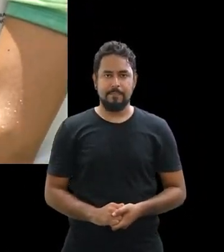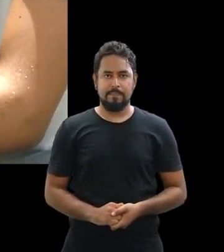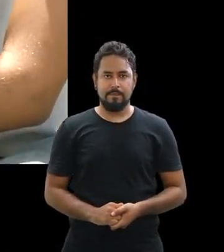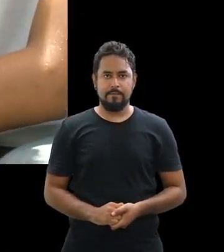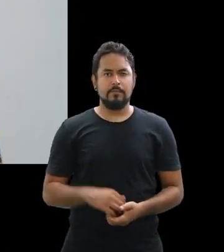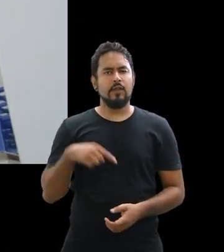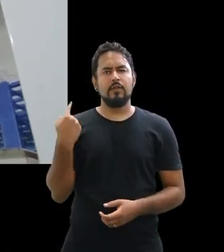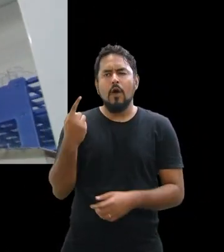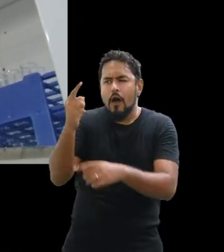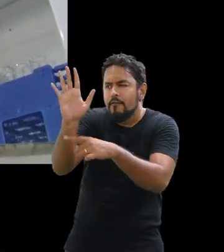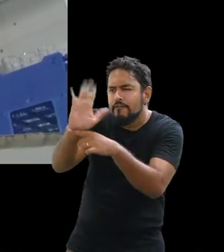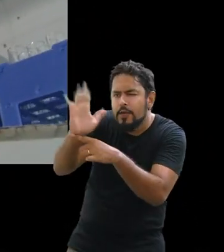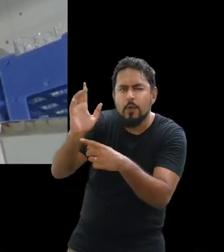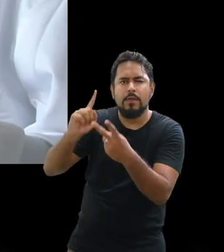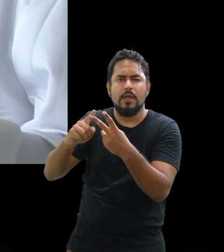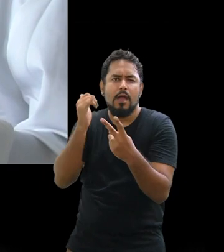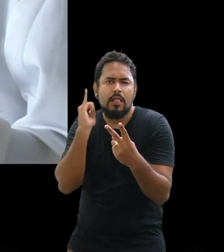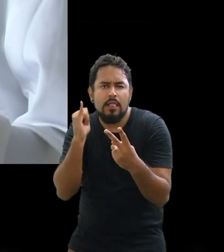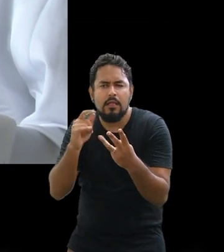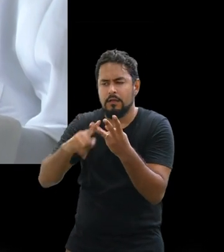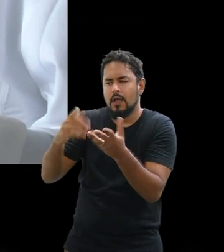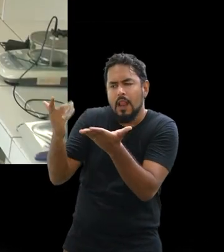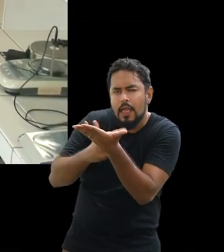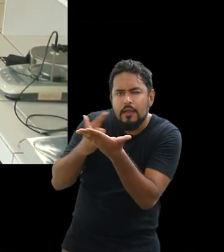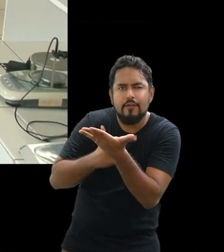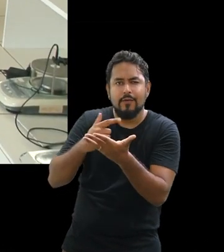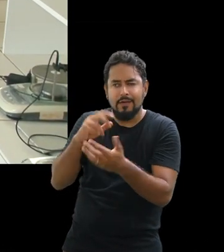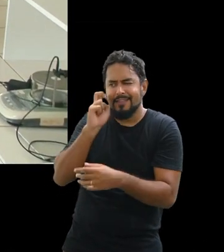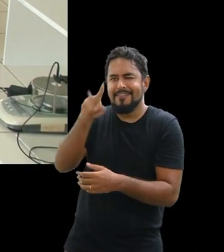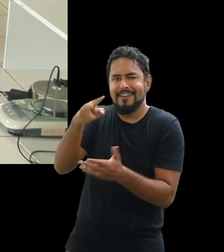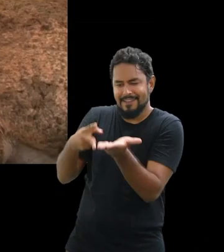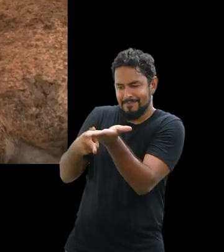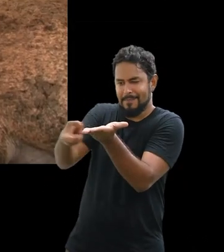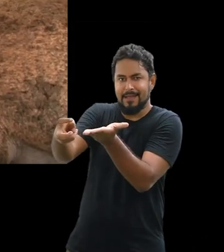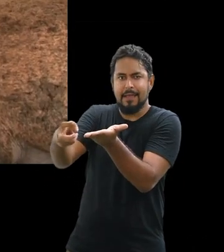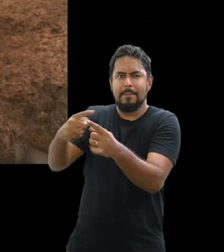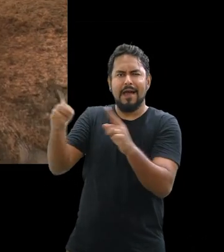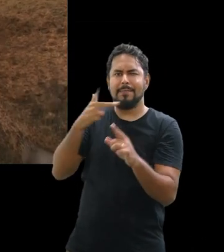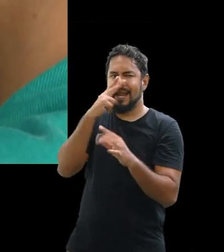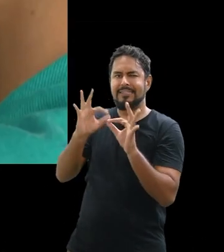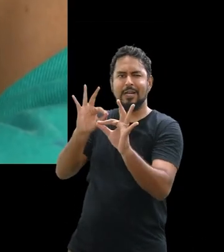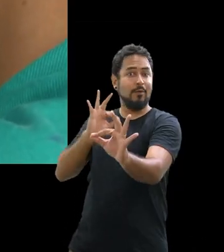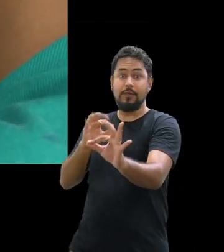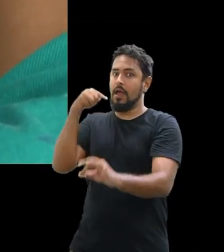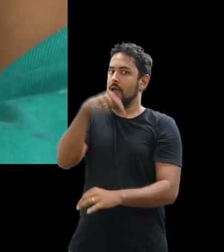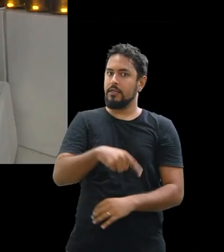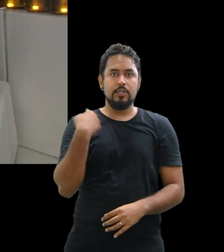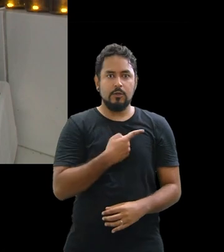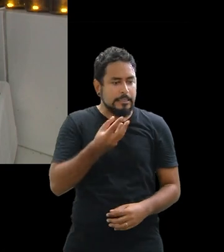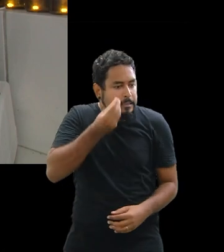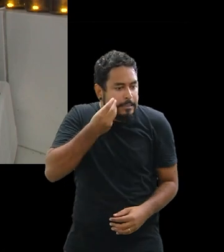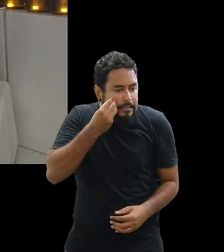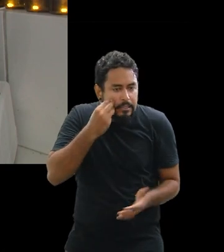é. A gente costuma muito a ver a iniciação científica em filmes, livros, contos, e muita gente não tem isso na prática, né?